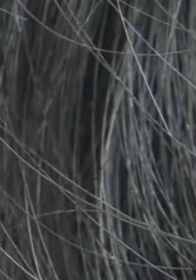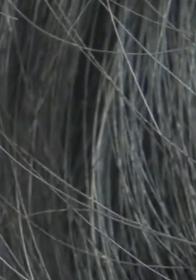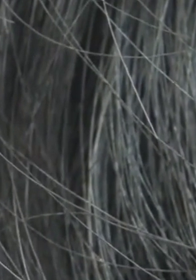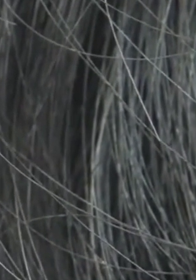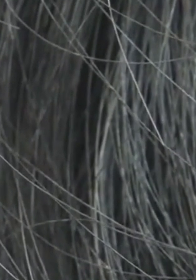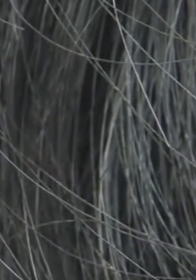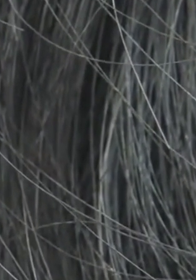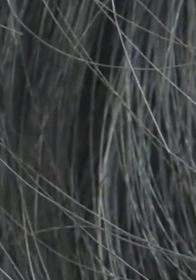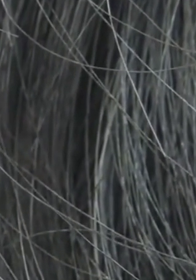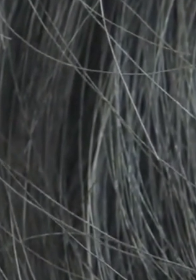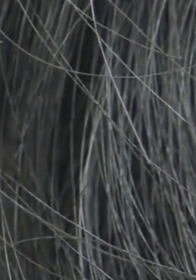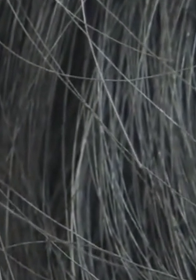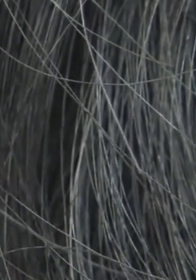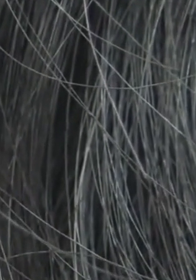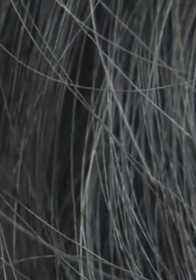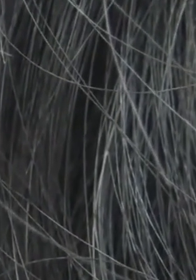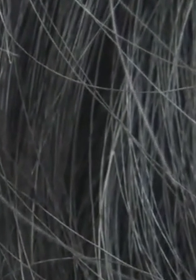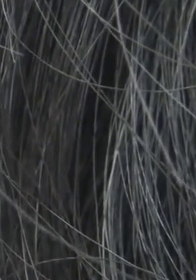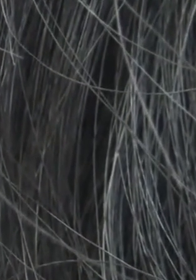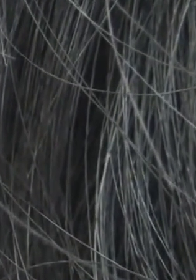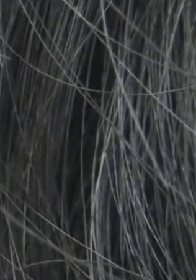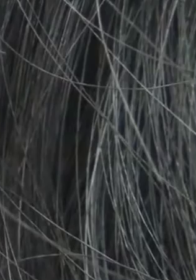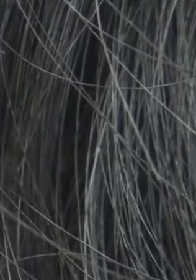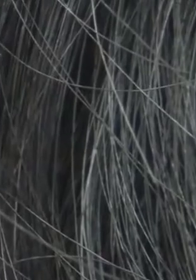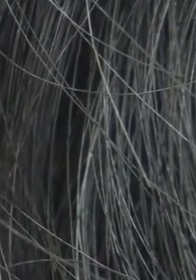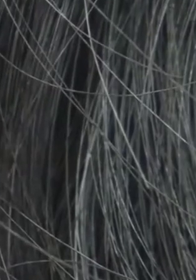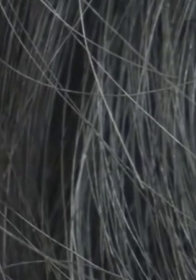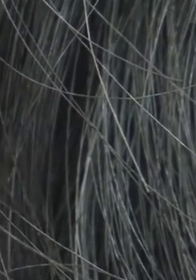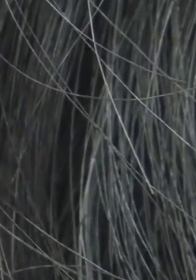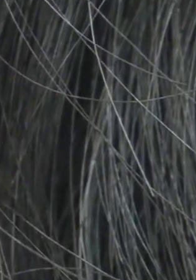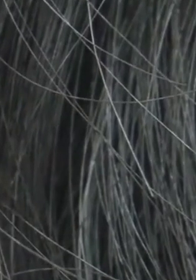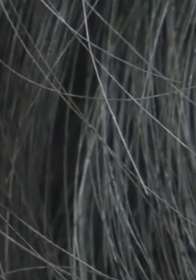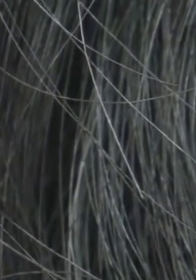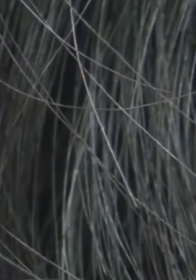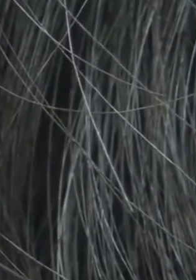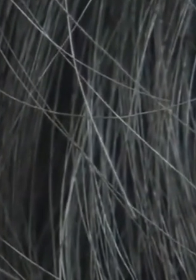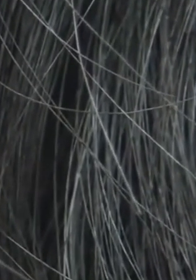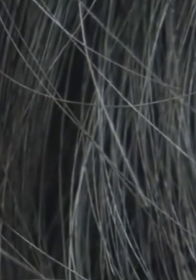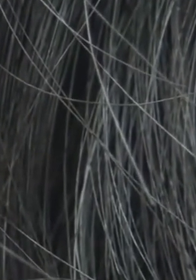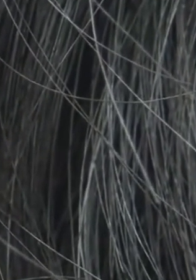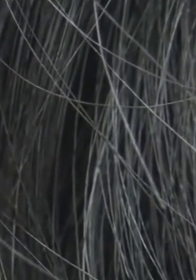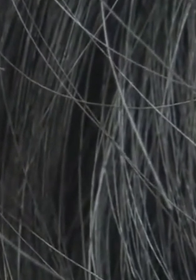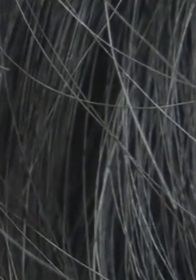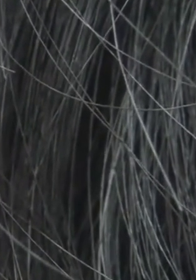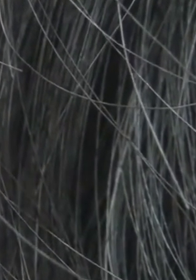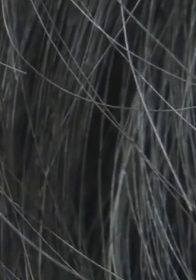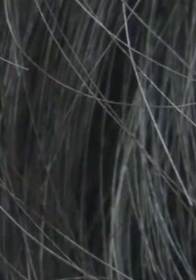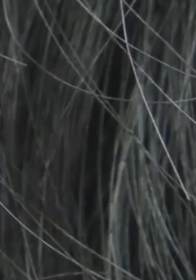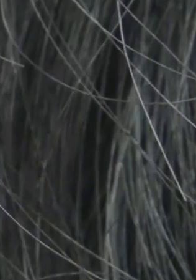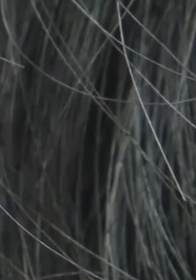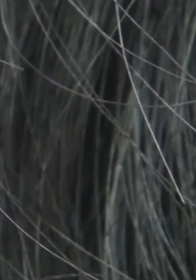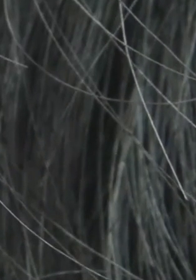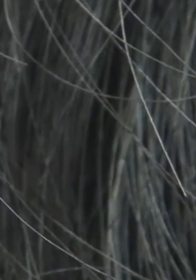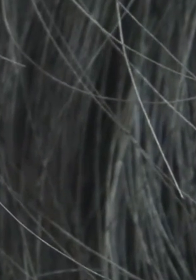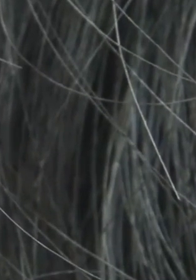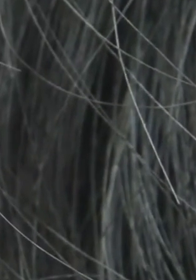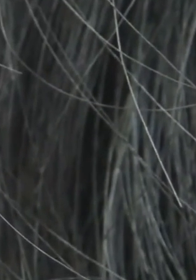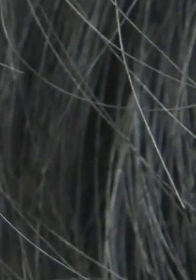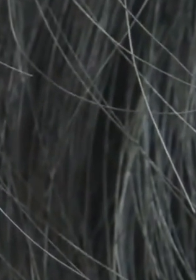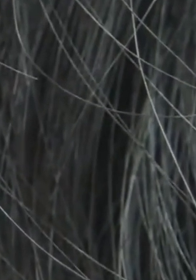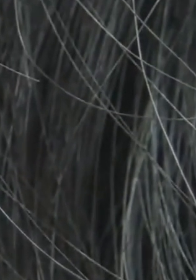책임자의 안전교육 강화, 실효성 있는 공표 제도를 위한 시행령 개정 요구 등 부실한